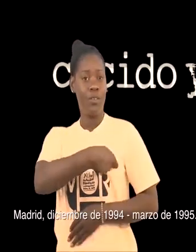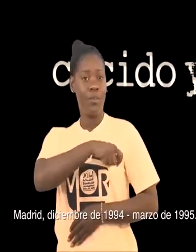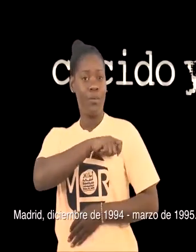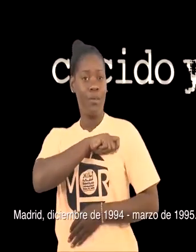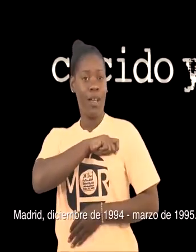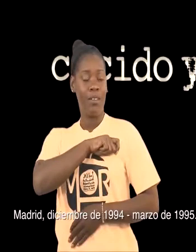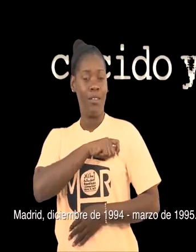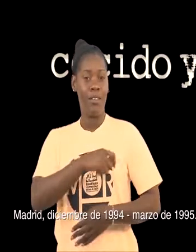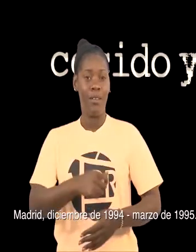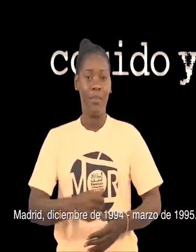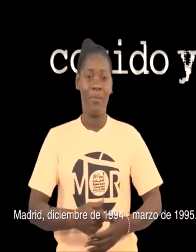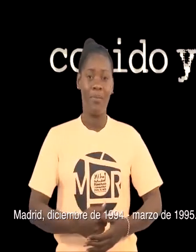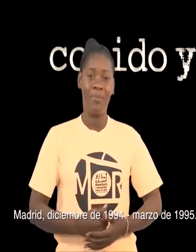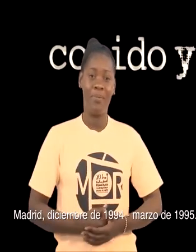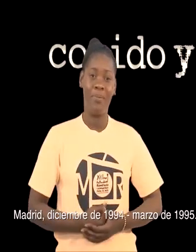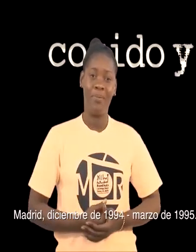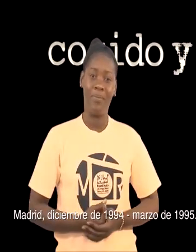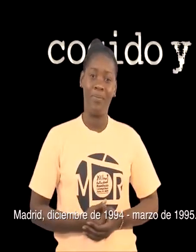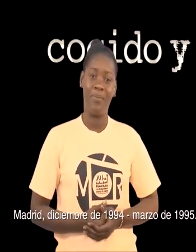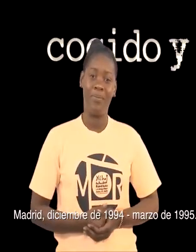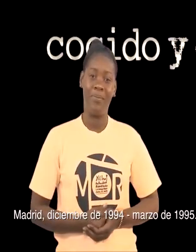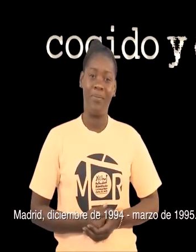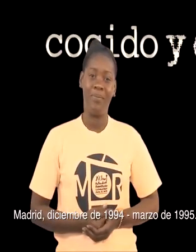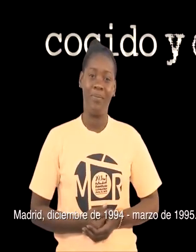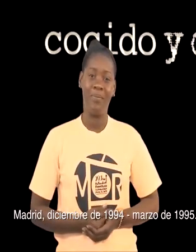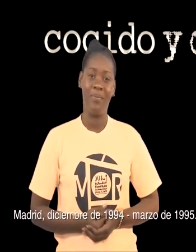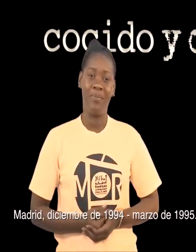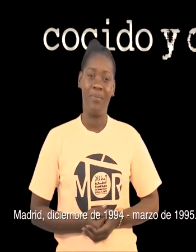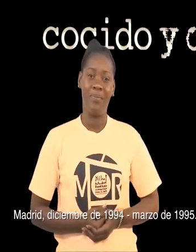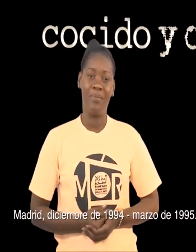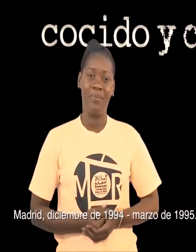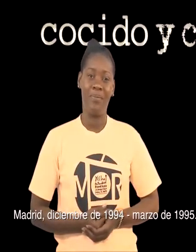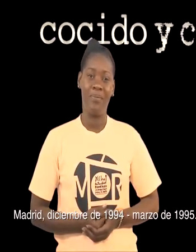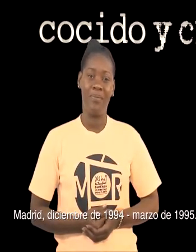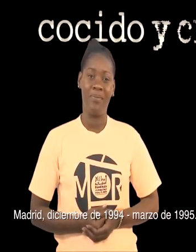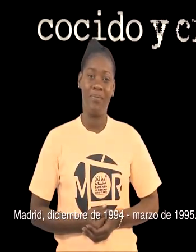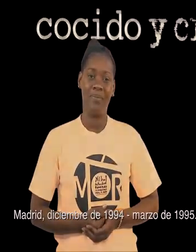diciembre de 1994, marzo de 1995.